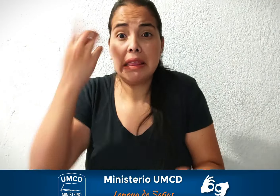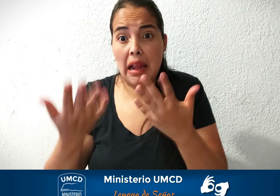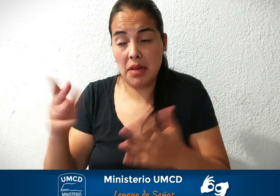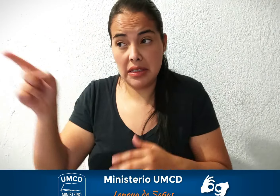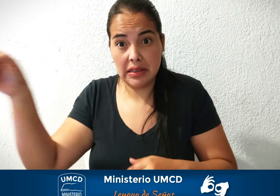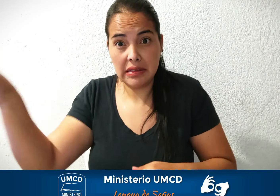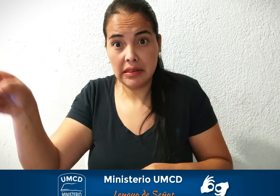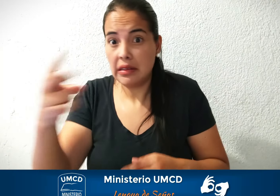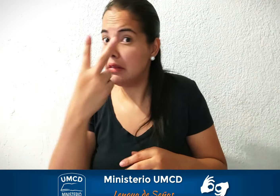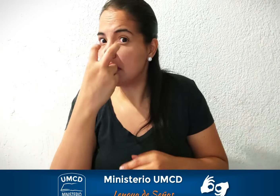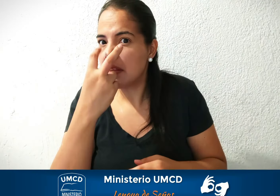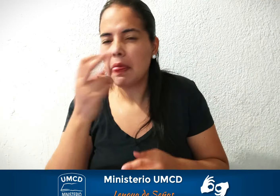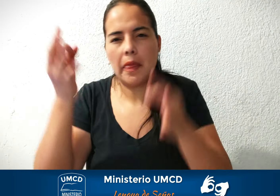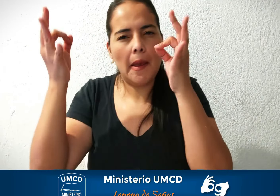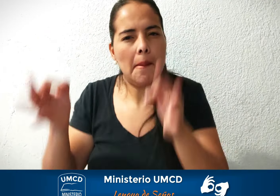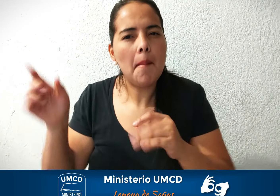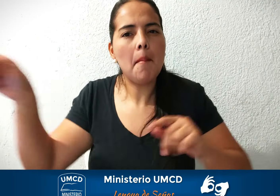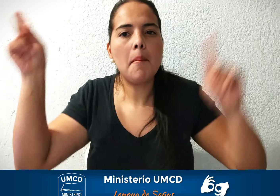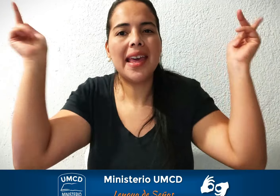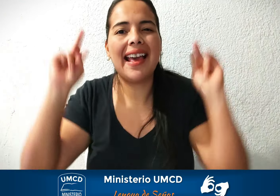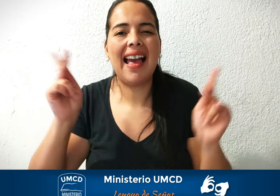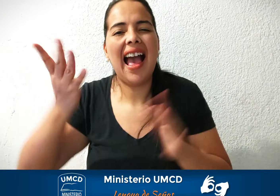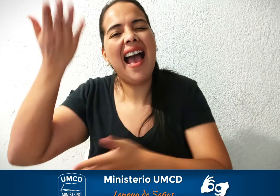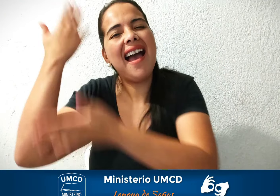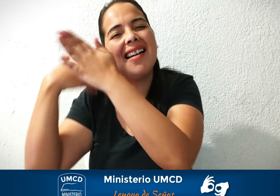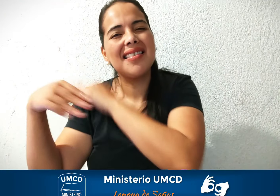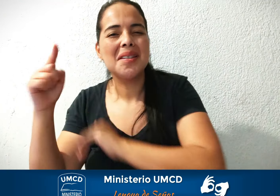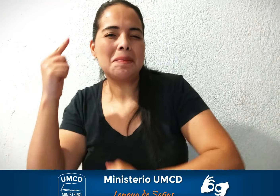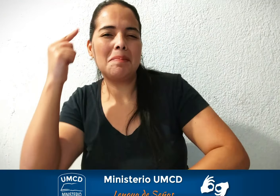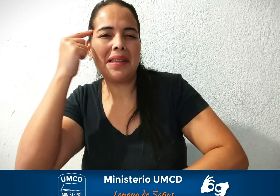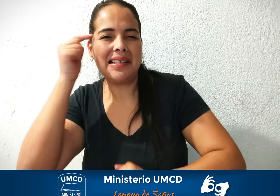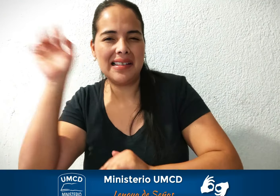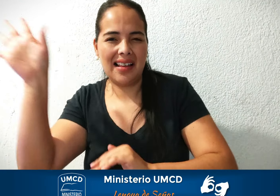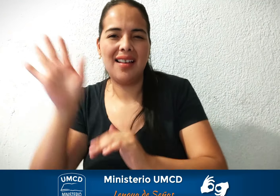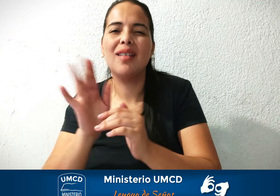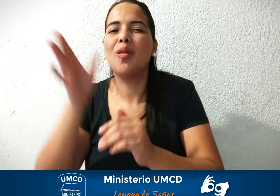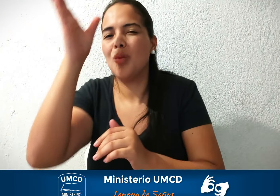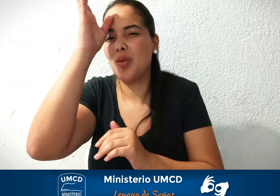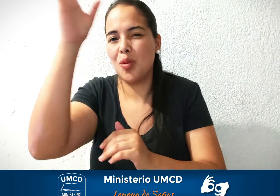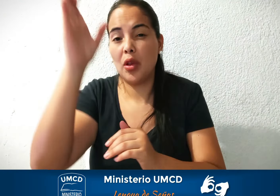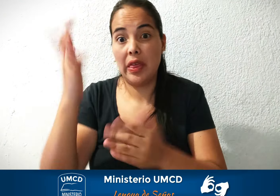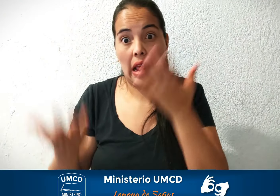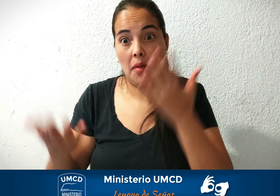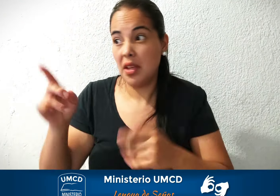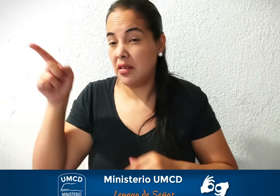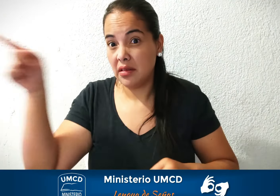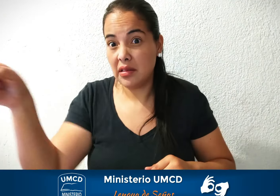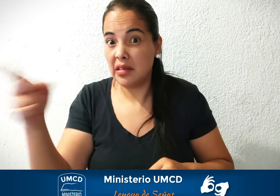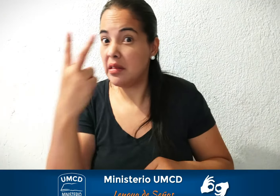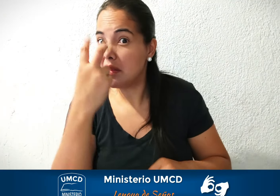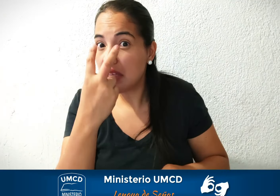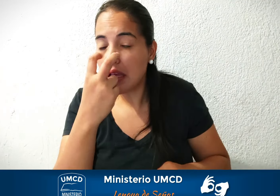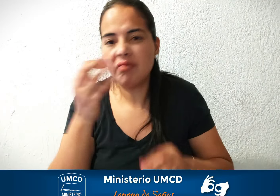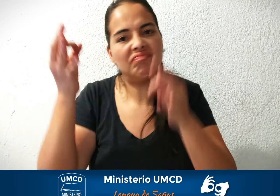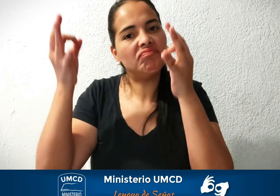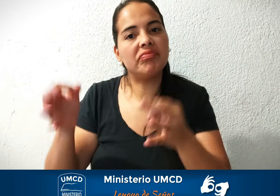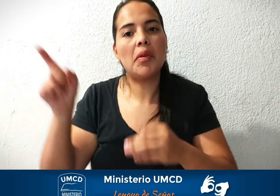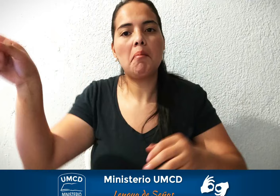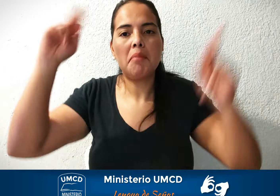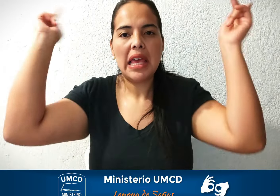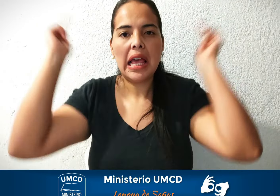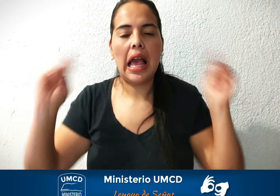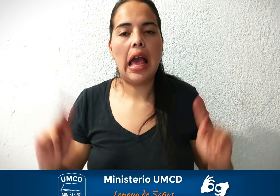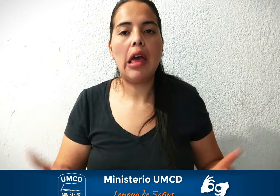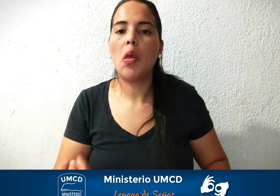la enfermedad, las calamidades, la pobreza, la esterilidad eran un castigo de Dios por